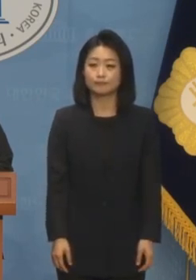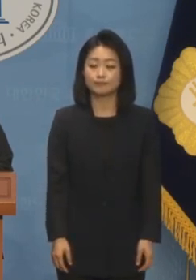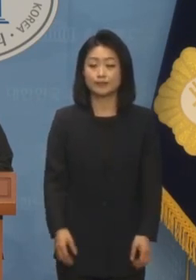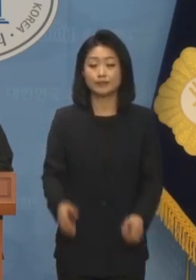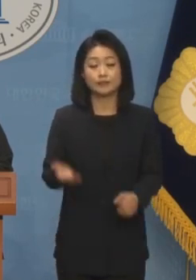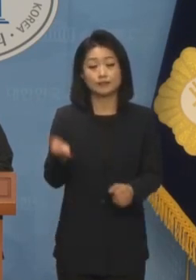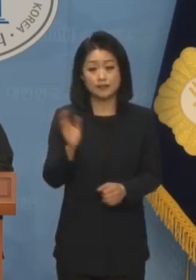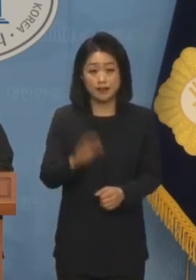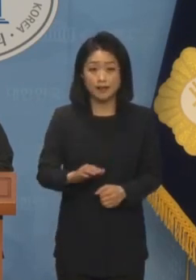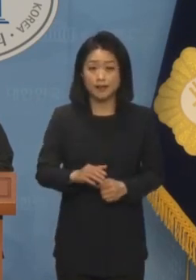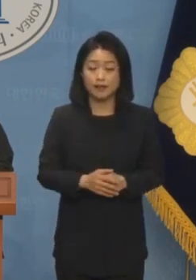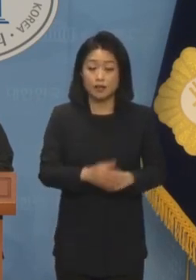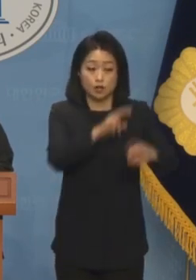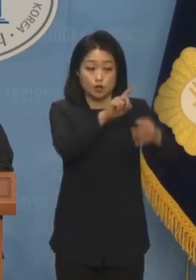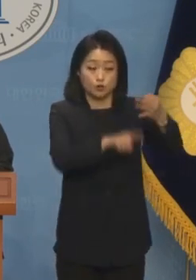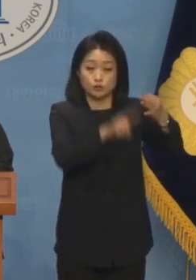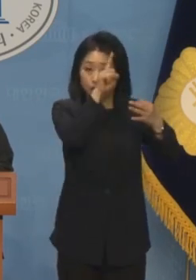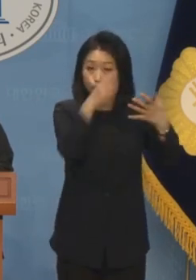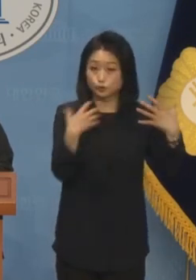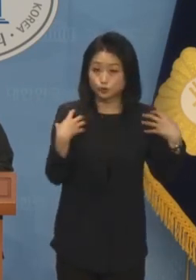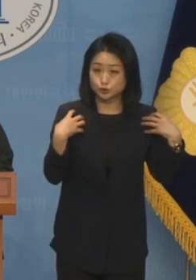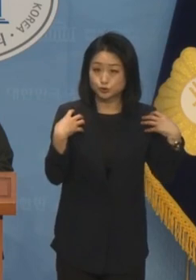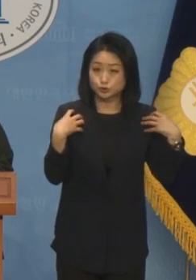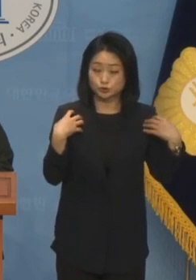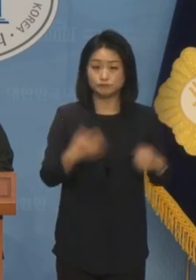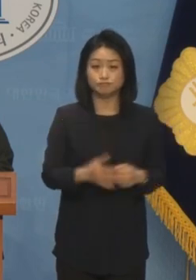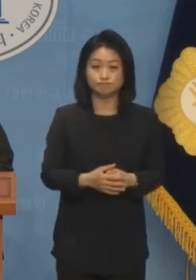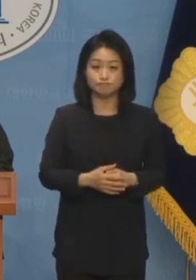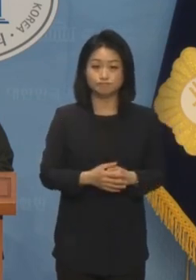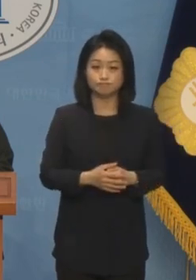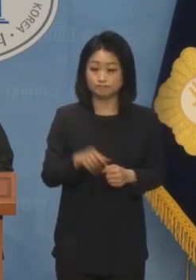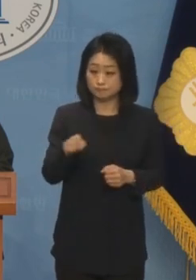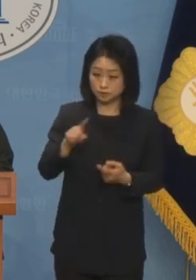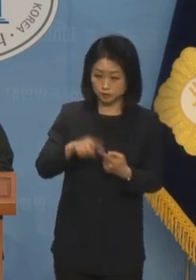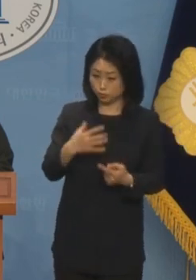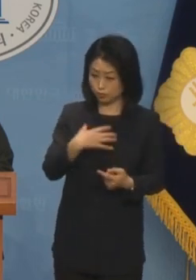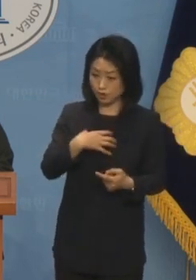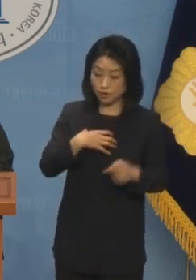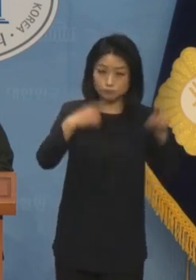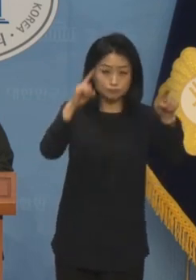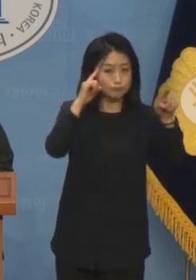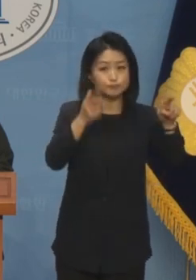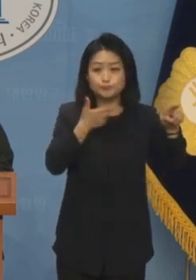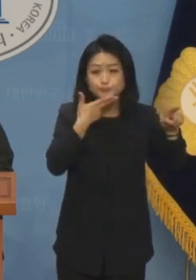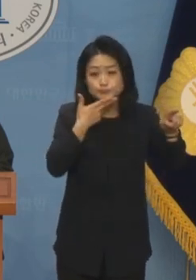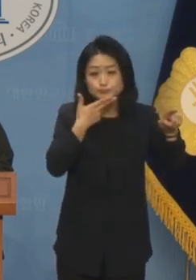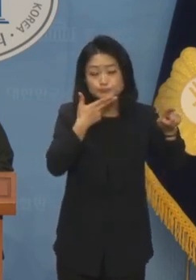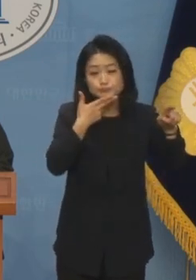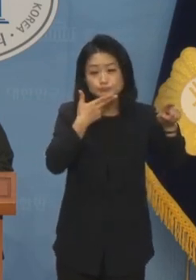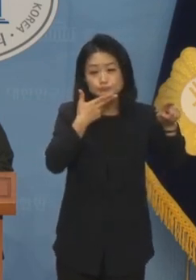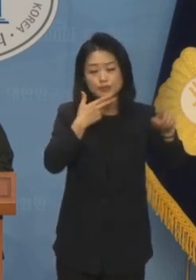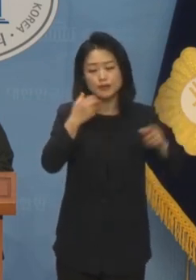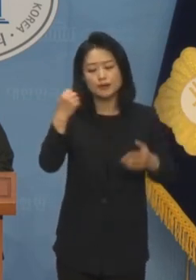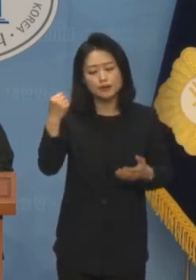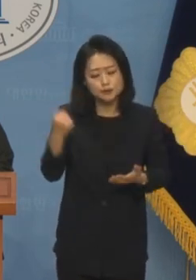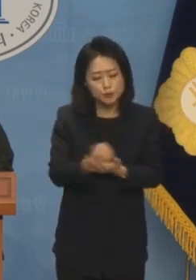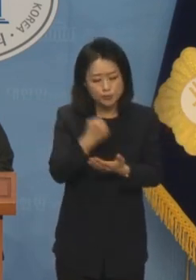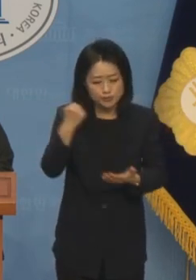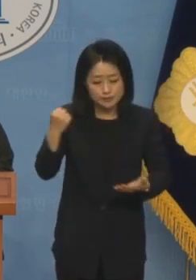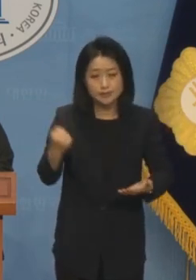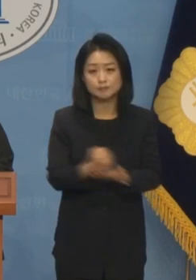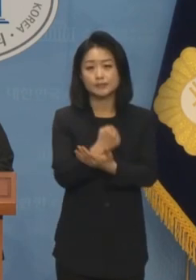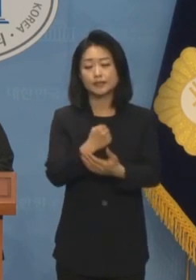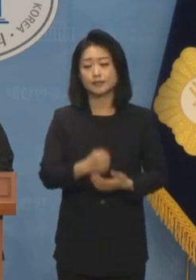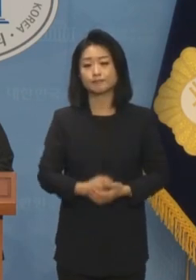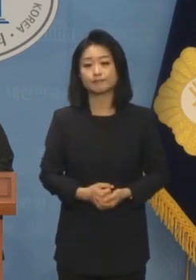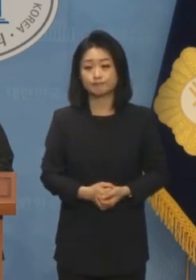상황이 이런데도 윤석열 정부는 조금도 심각성을 깨닫지 못하고 있으니 통탄할